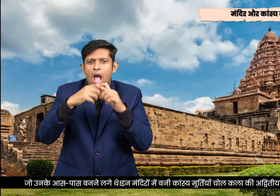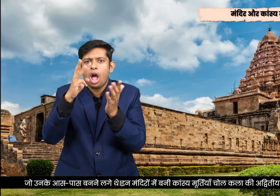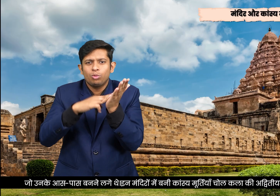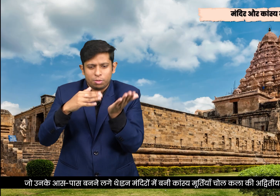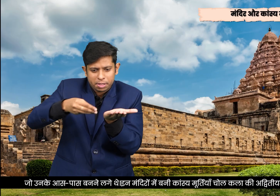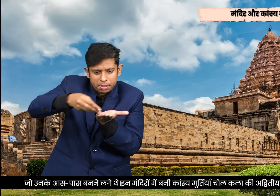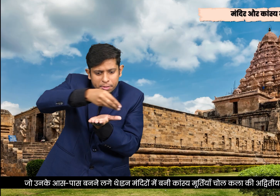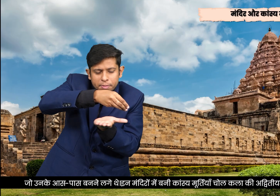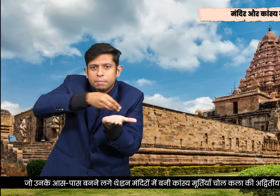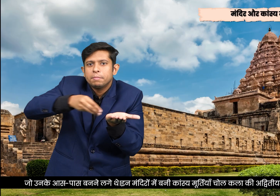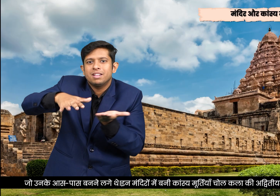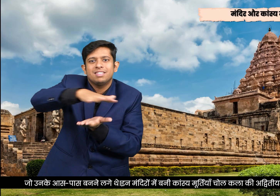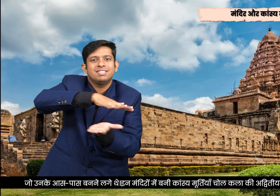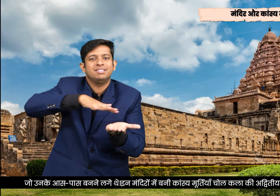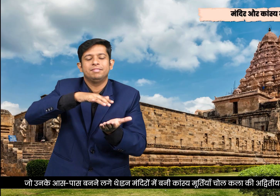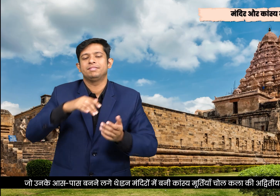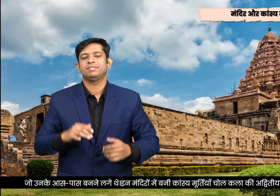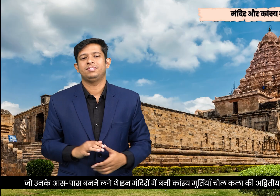अद्वितीयता को प्रदर्शित करती हैं।